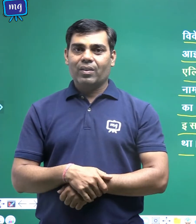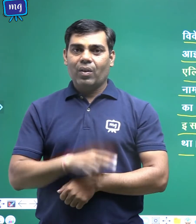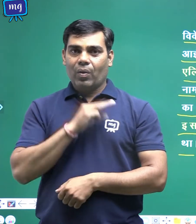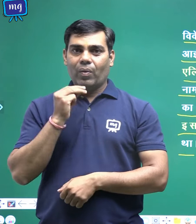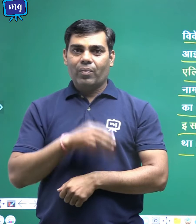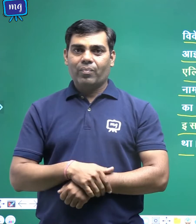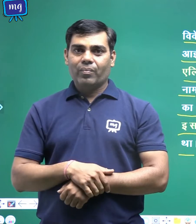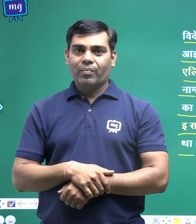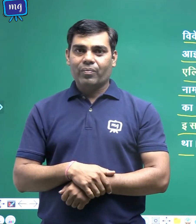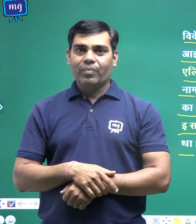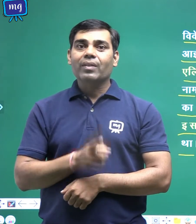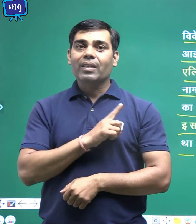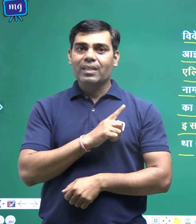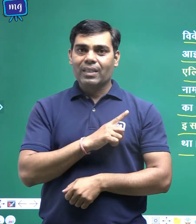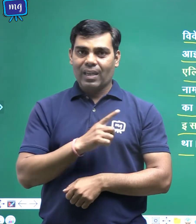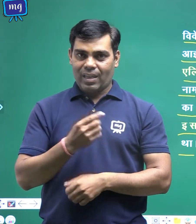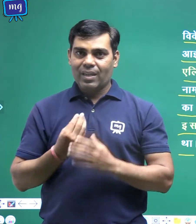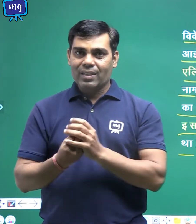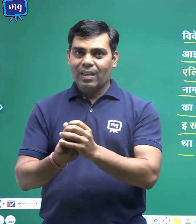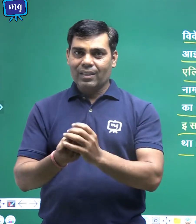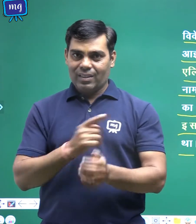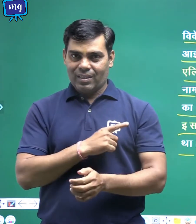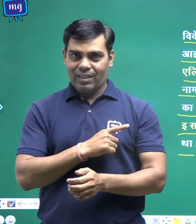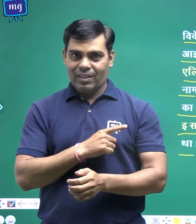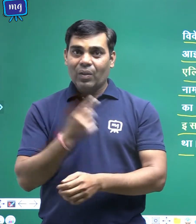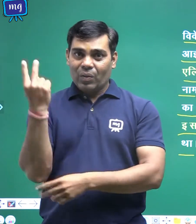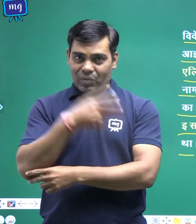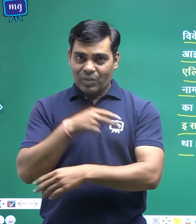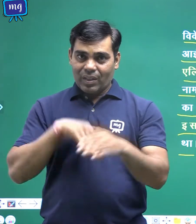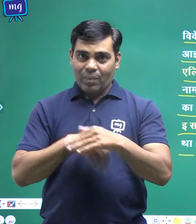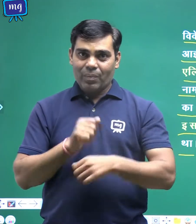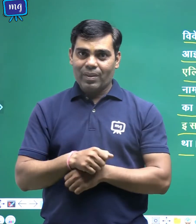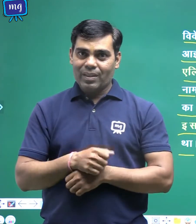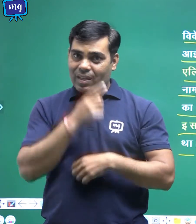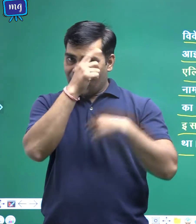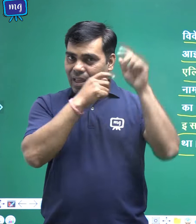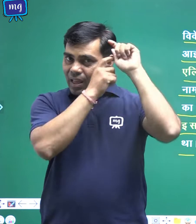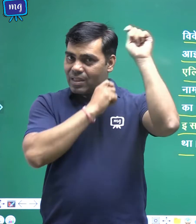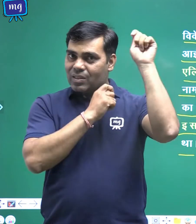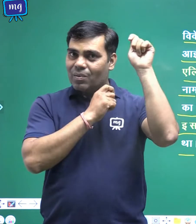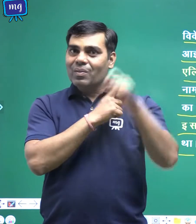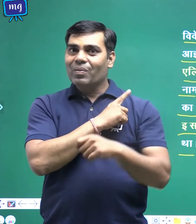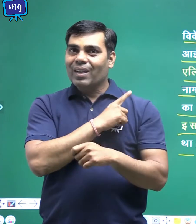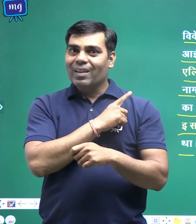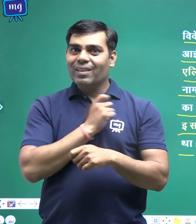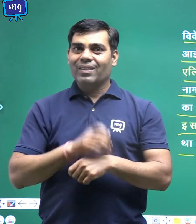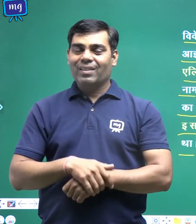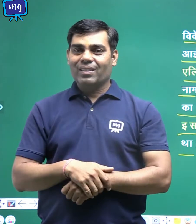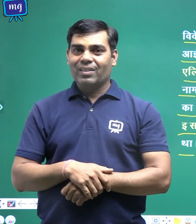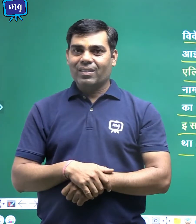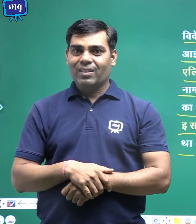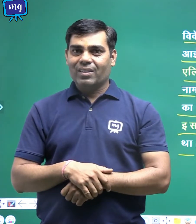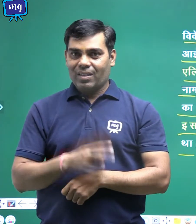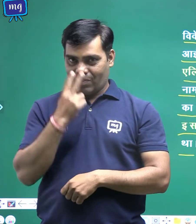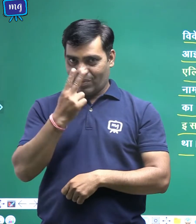और इसके साथ चित्र में स्वामी विवेकानंद